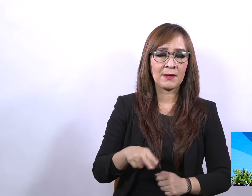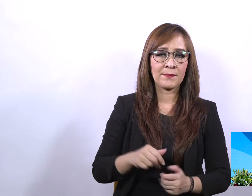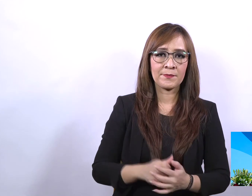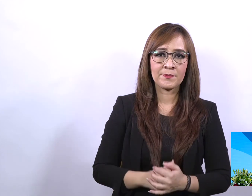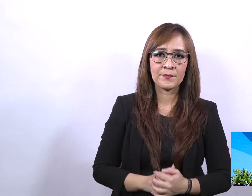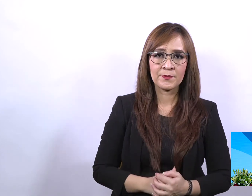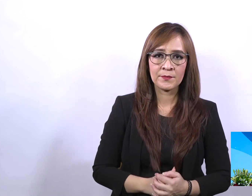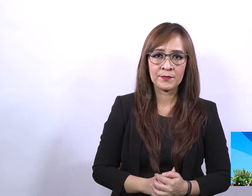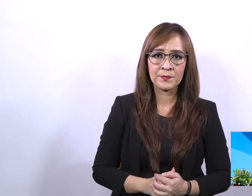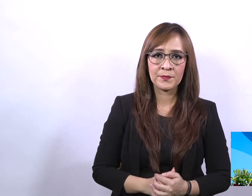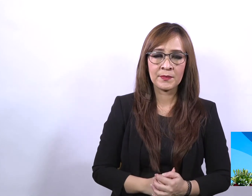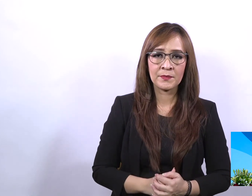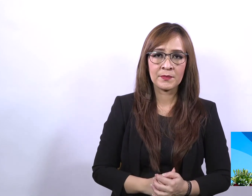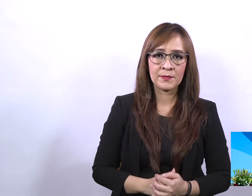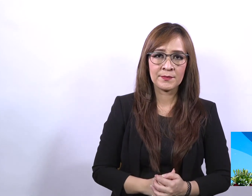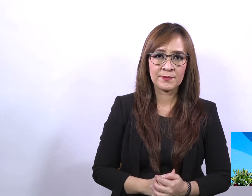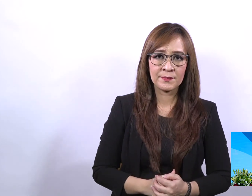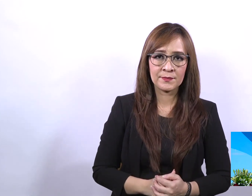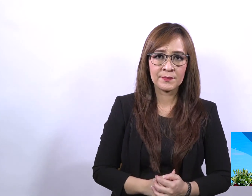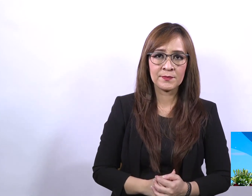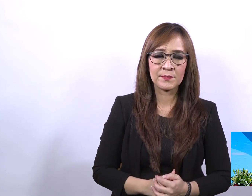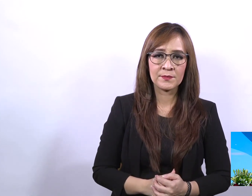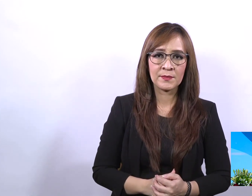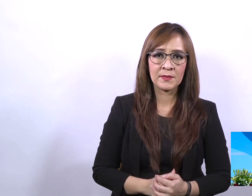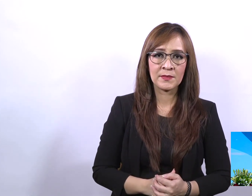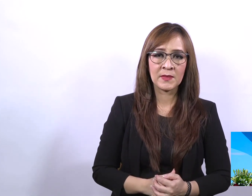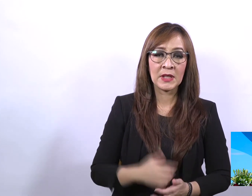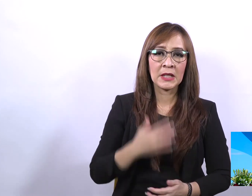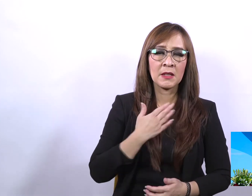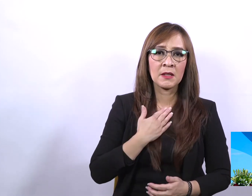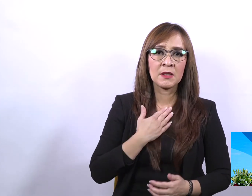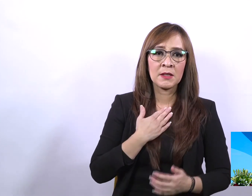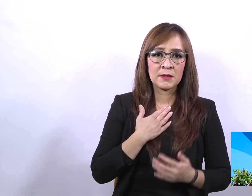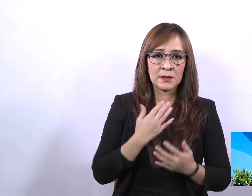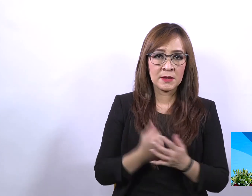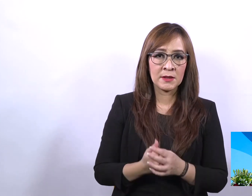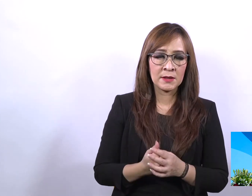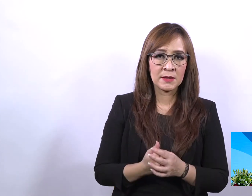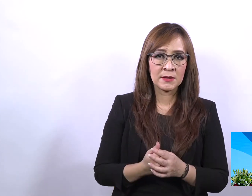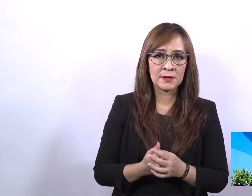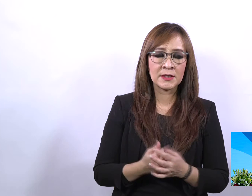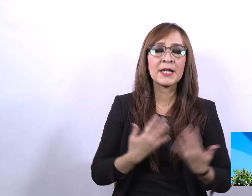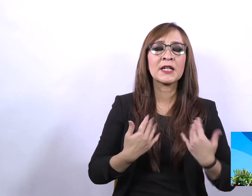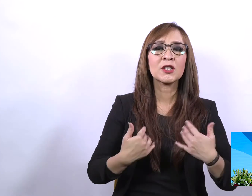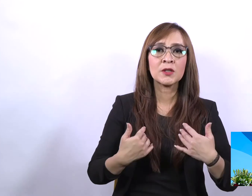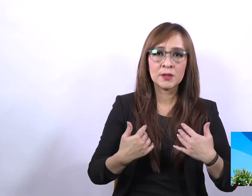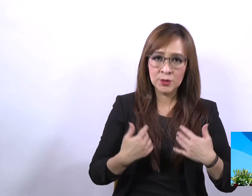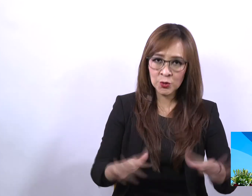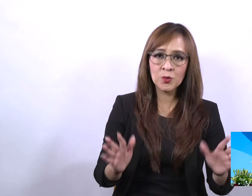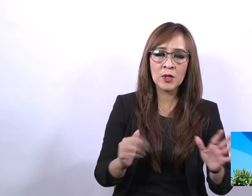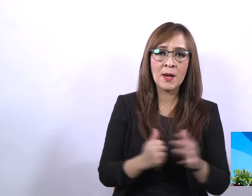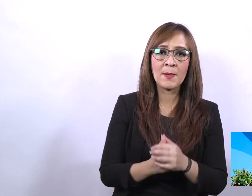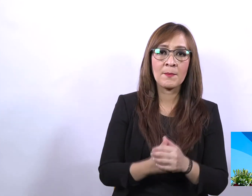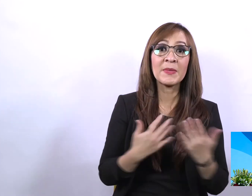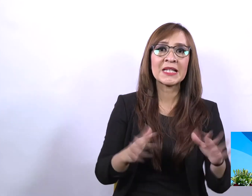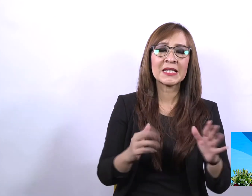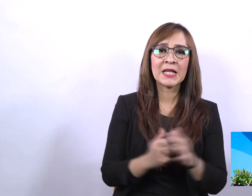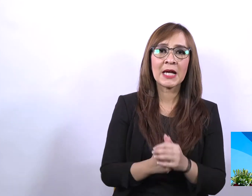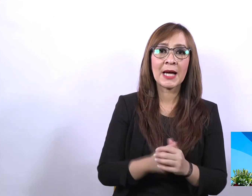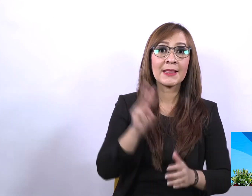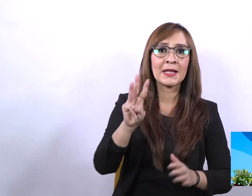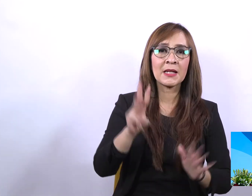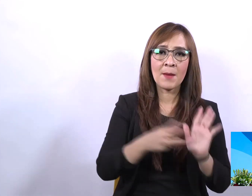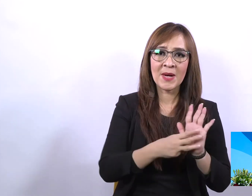kesenangan dosa jangan-jangan saya sudah tidak peka lagi akan suara Kudus dalam hidup saya